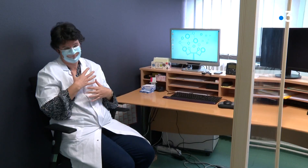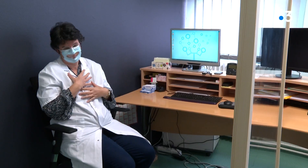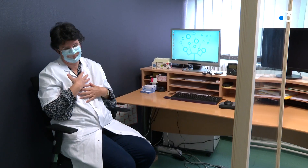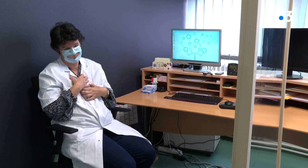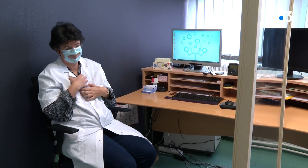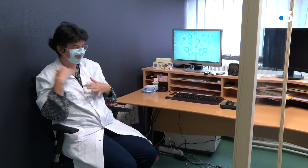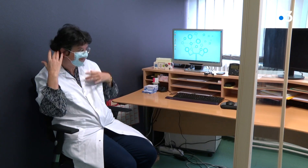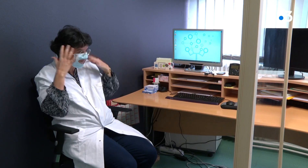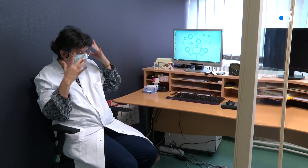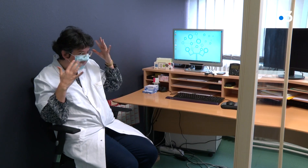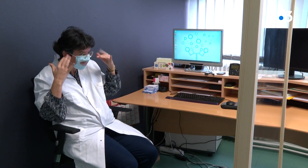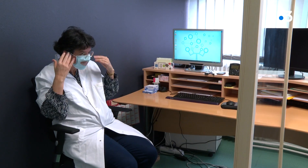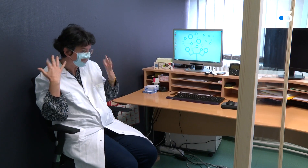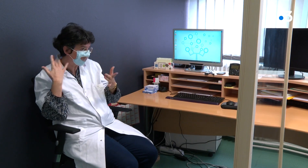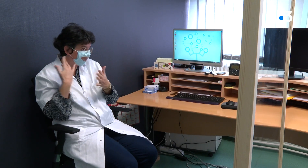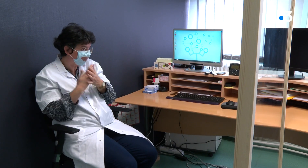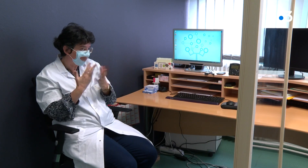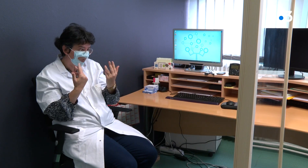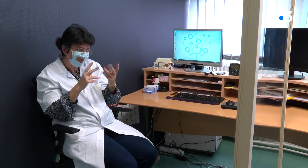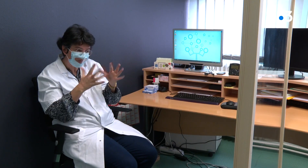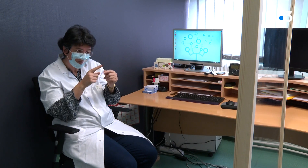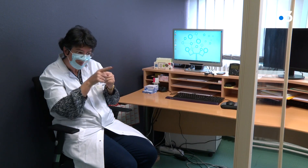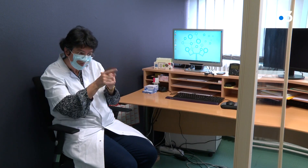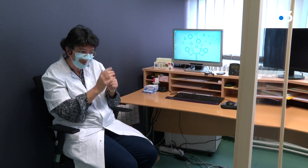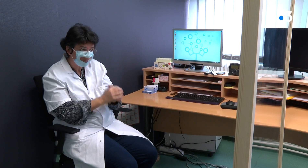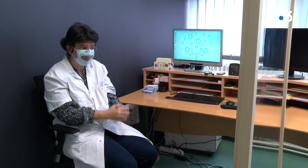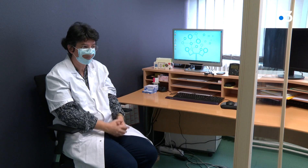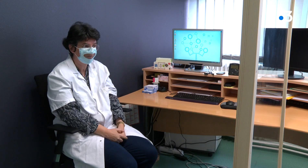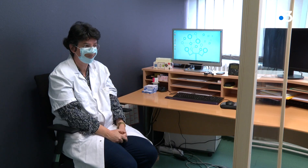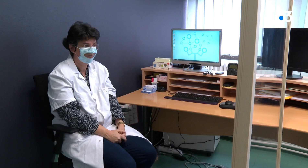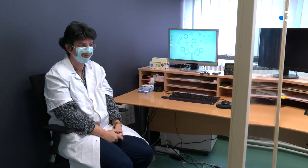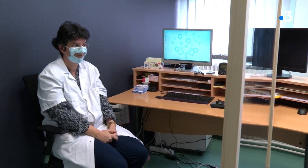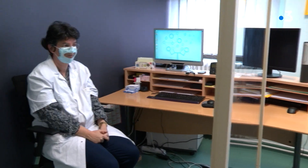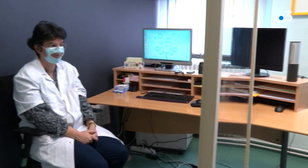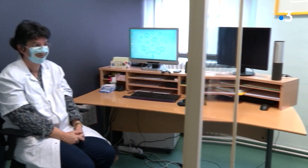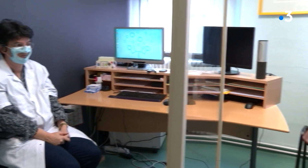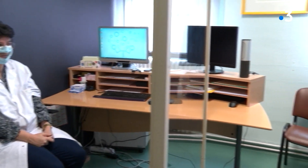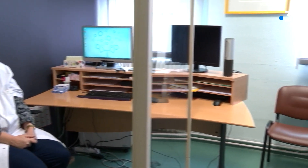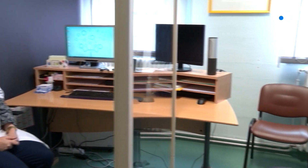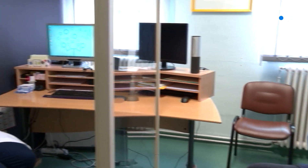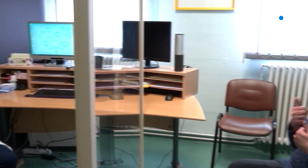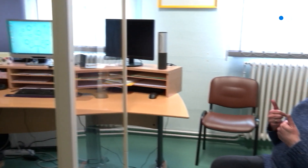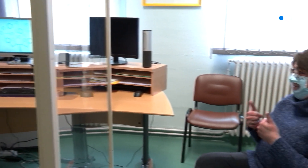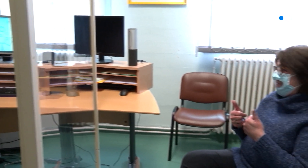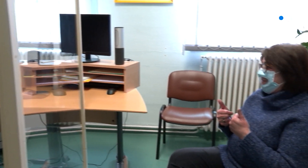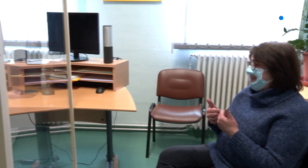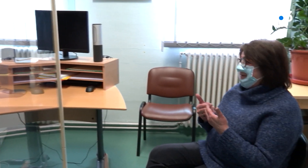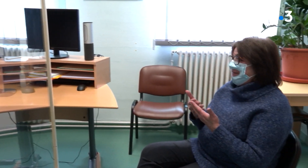Il y a 2 semaines, vous étiez inquiète, vous étiez angoissée. Comment ça va, hein? Ça va mieux, ça va